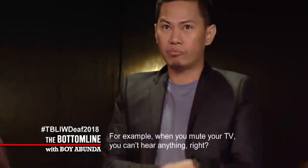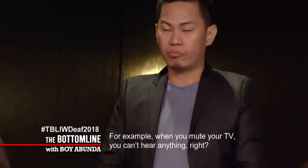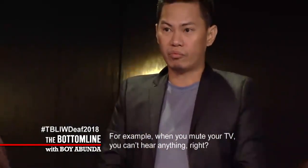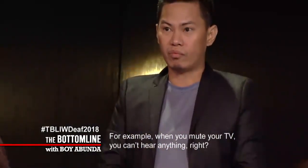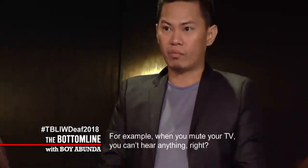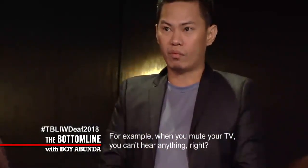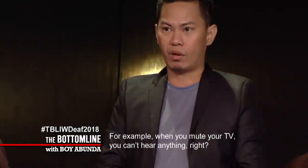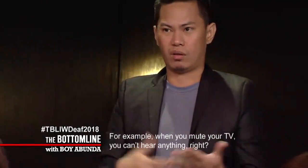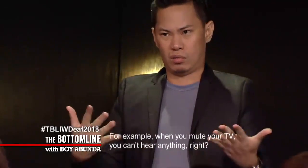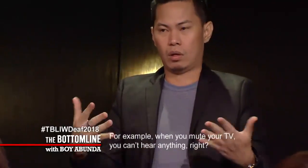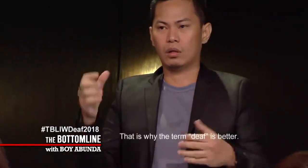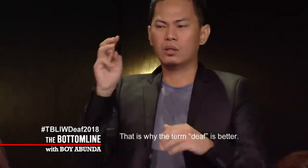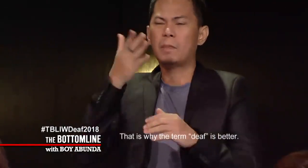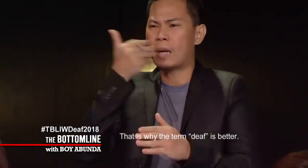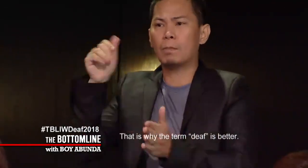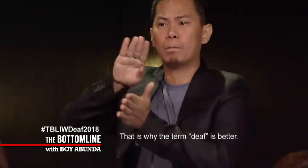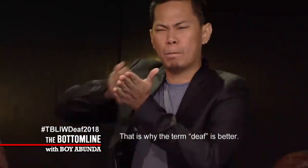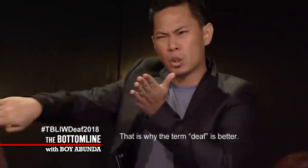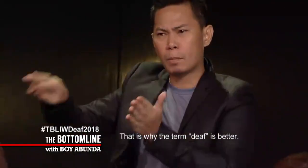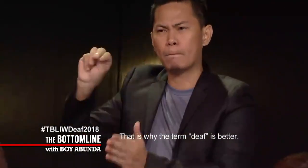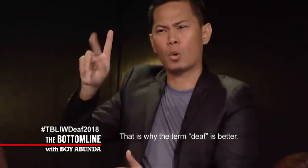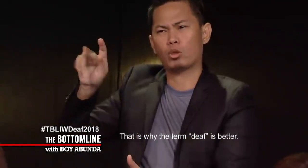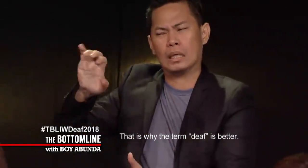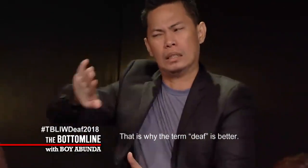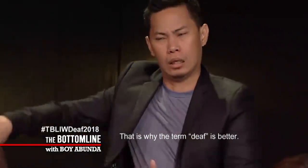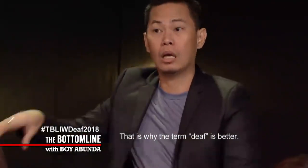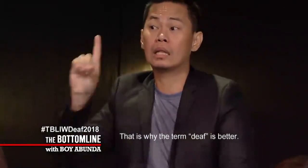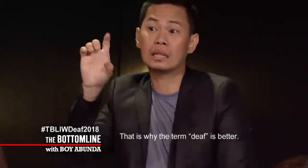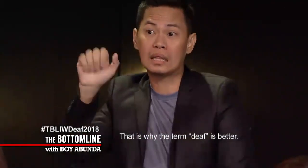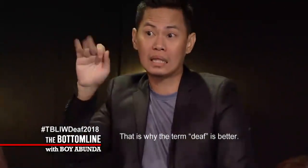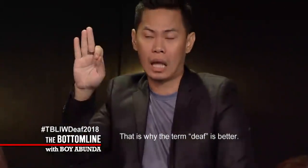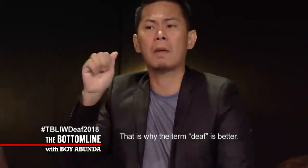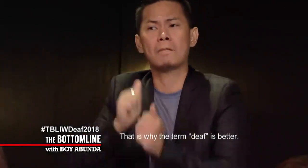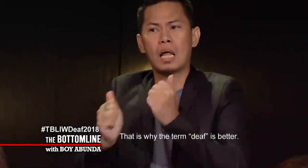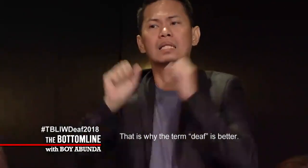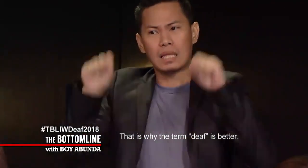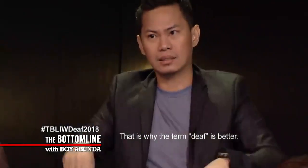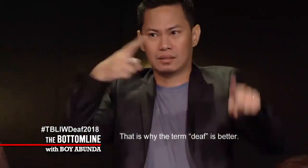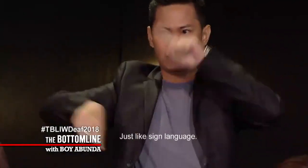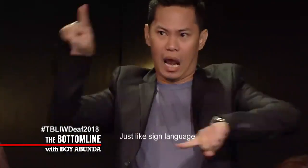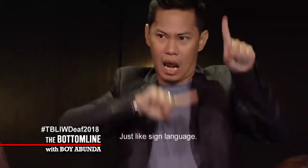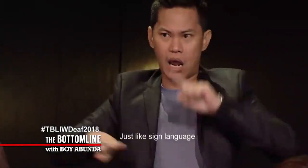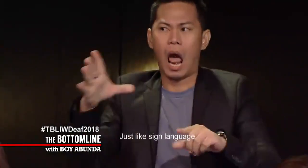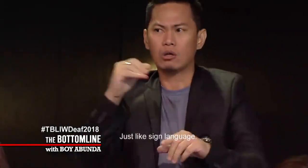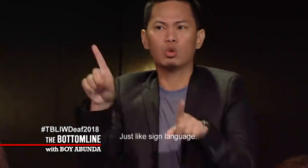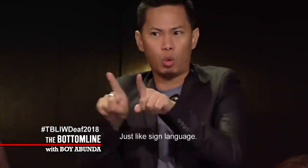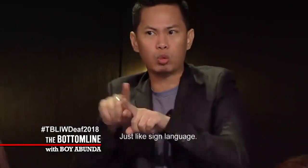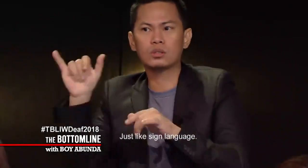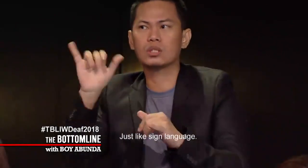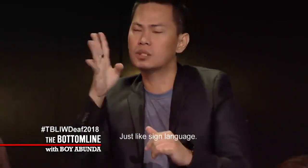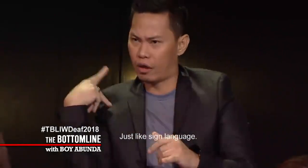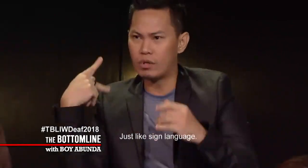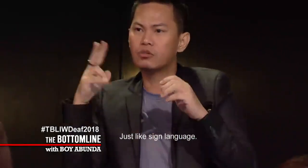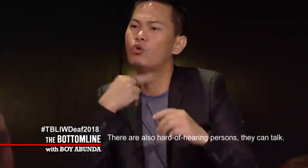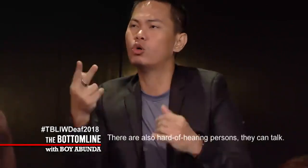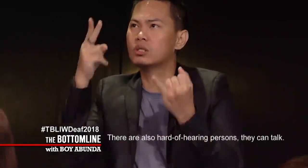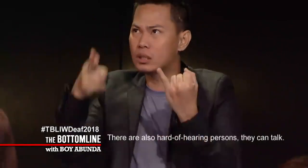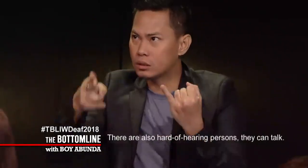sabihin hindi po naririnig po yun, di ba po? So mas maganda po na lang lagay na deaf lang po. Katulad ng pagsisenyas